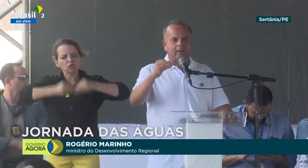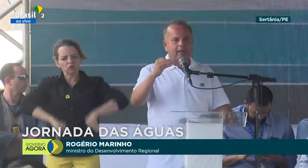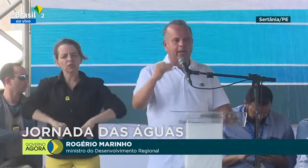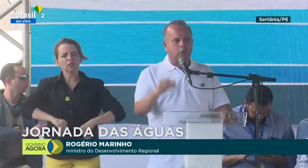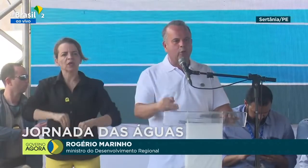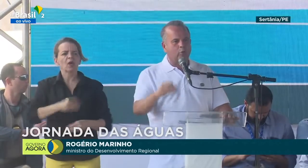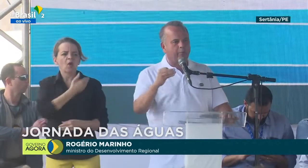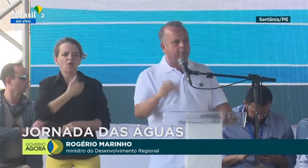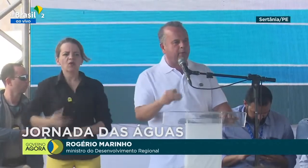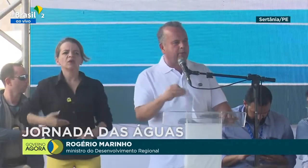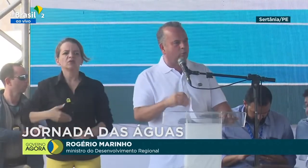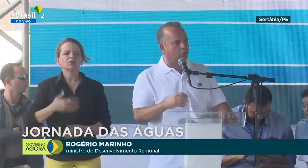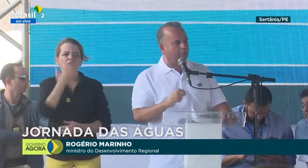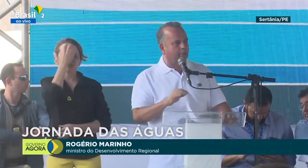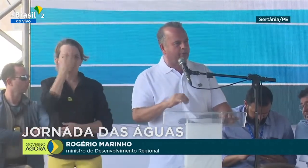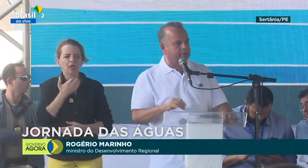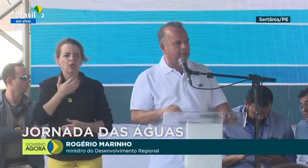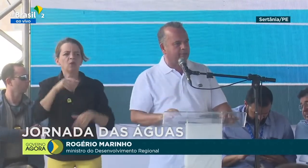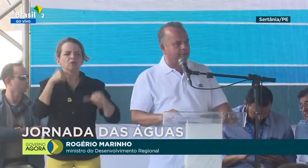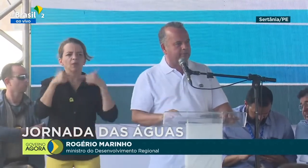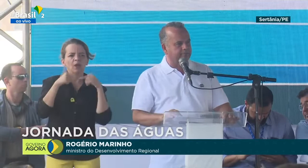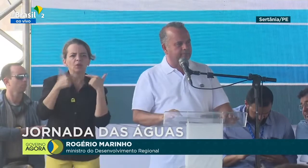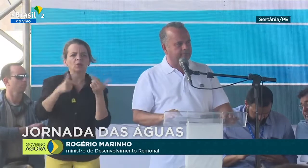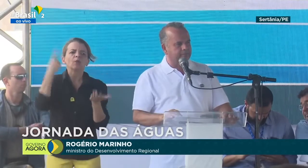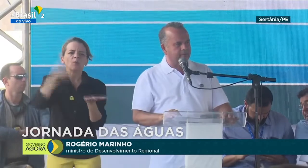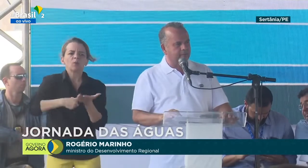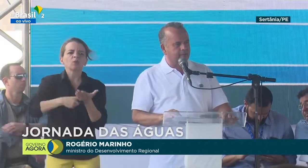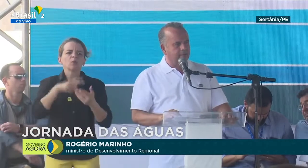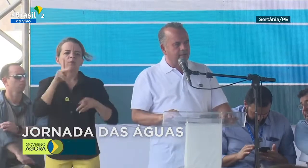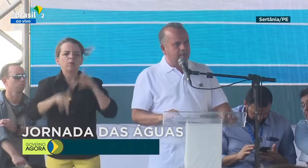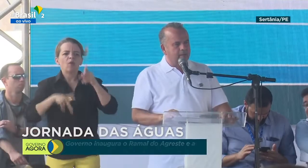que é trabalhador e comprometido com o povo brasileiro.